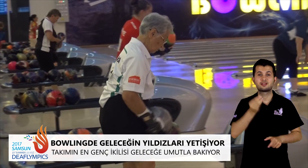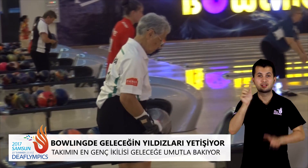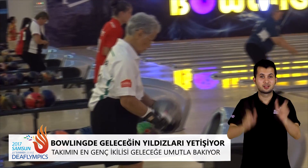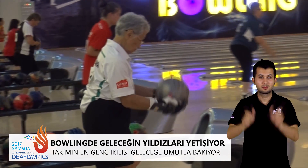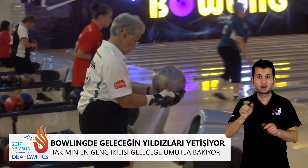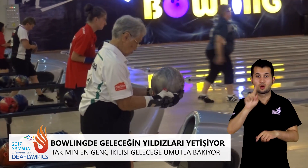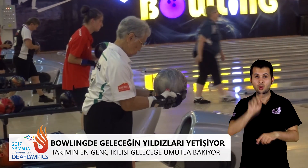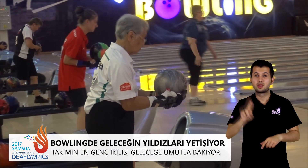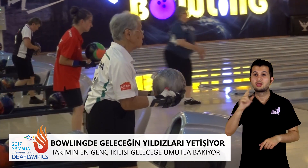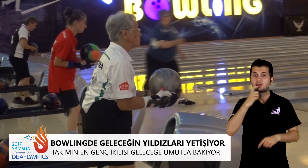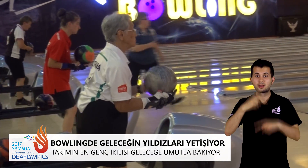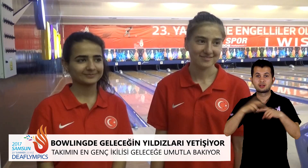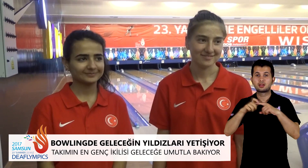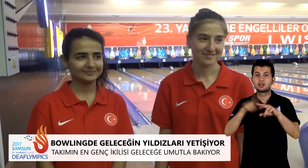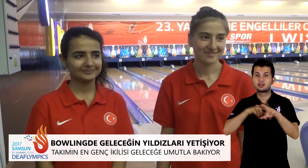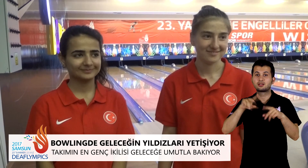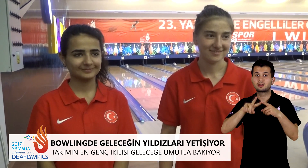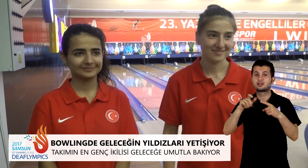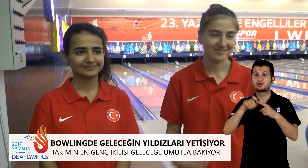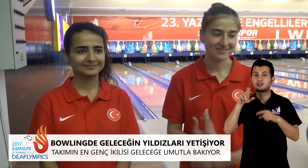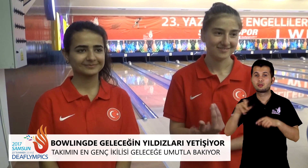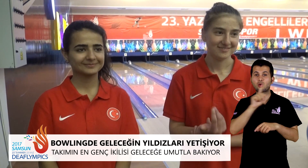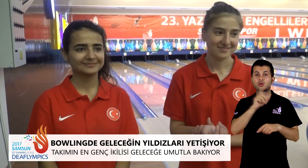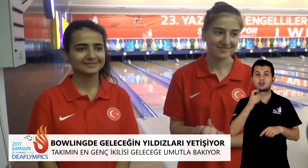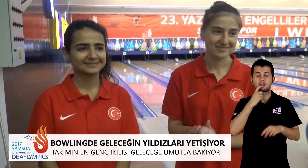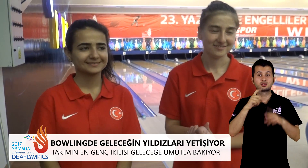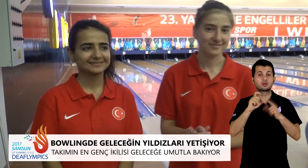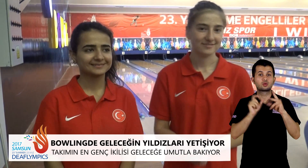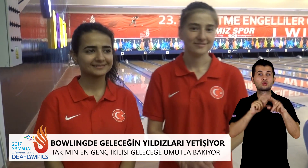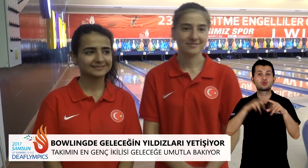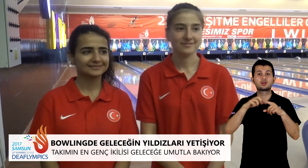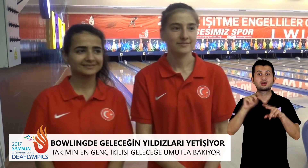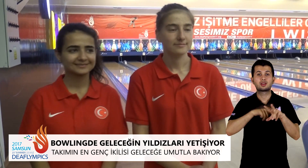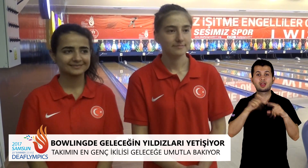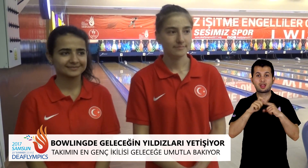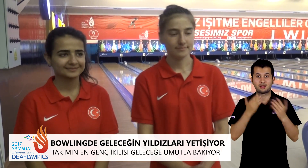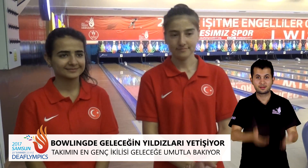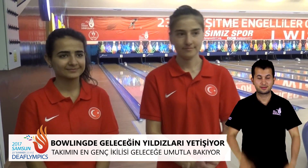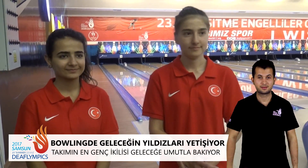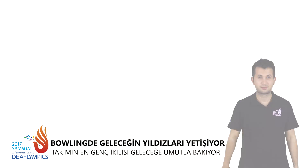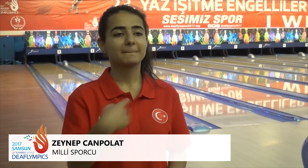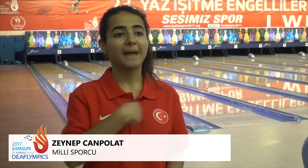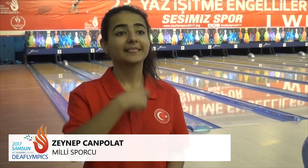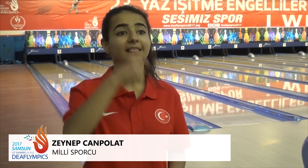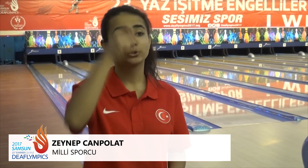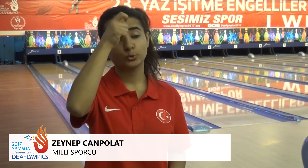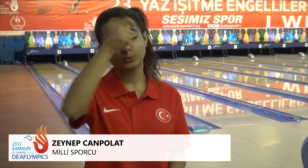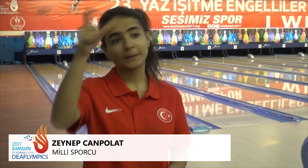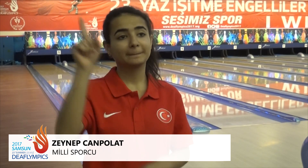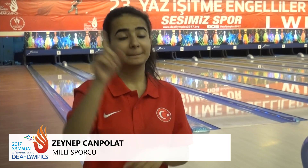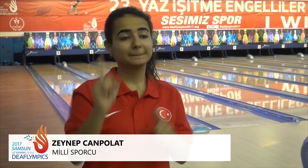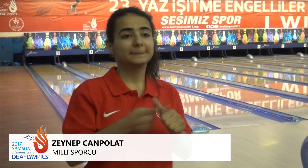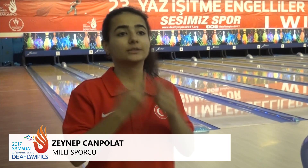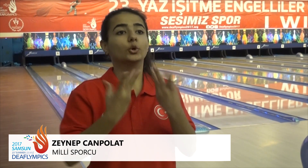Takımın en genç isimleri 17 yaşındaki Zeynep Can Polat ve 19 yaşındaki Şükriye Mutlusoy. Türkiye